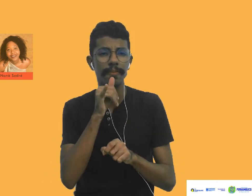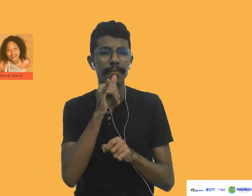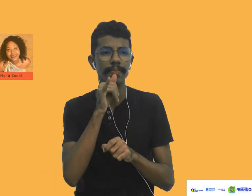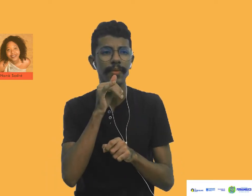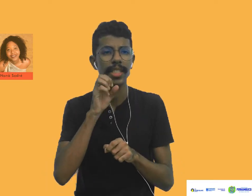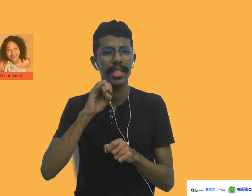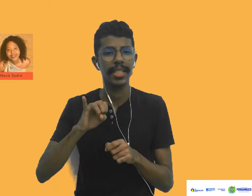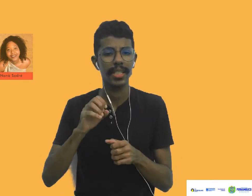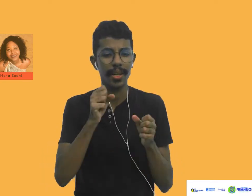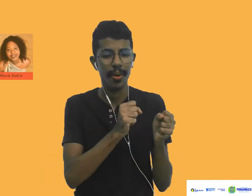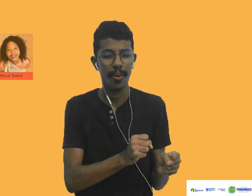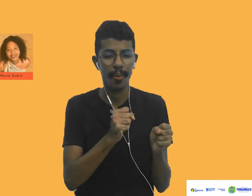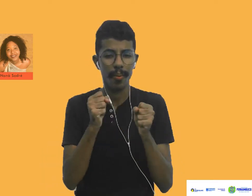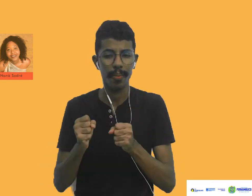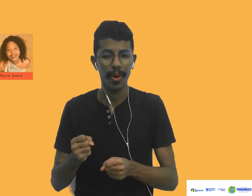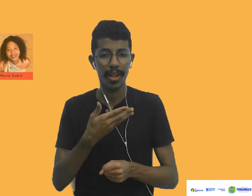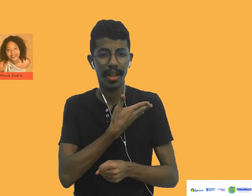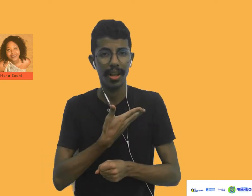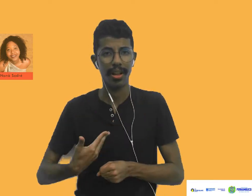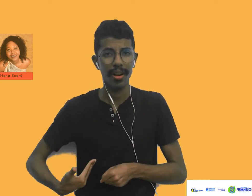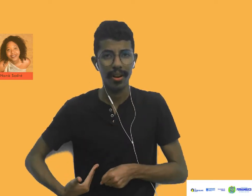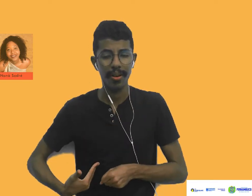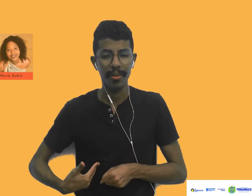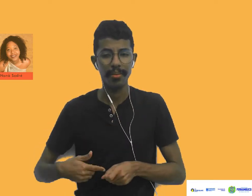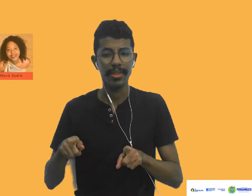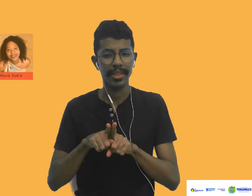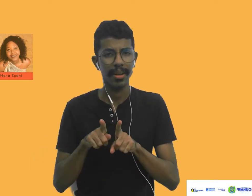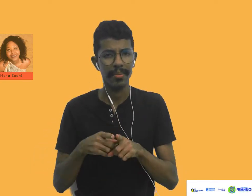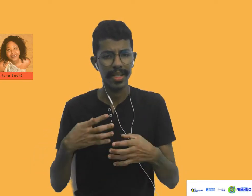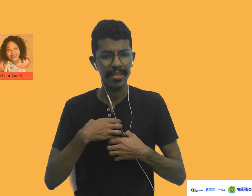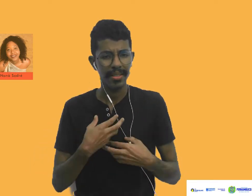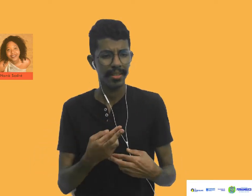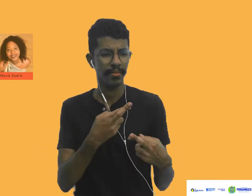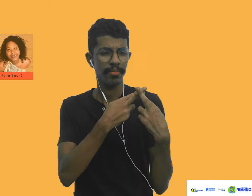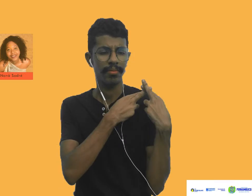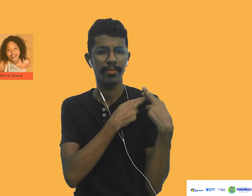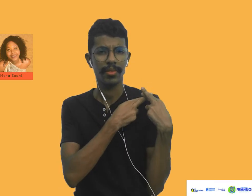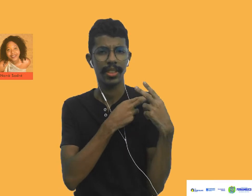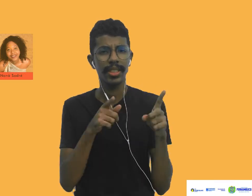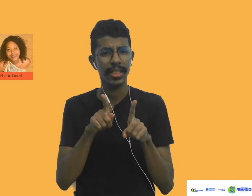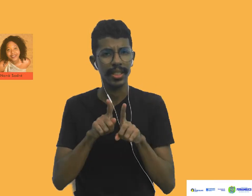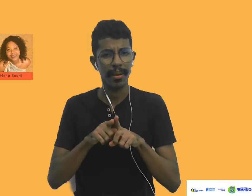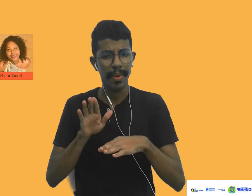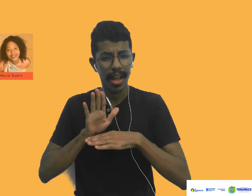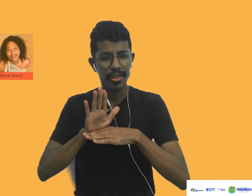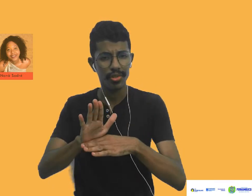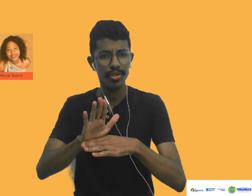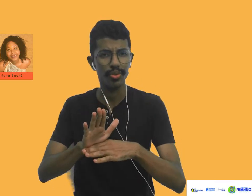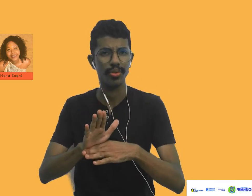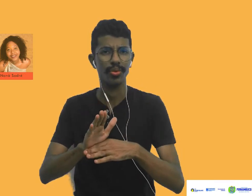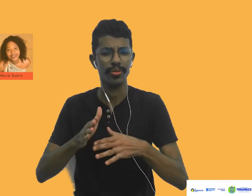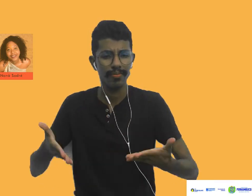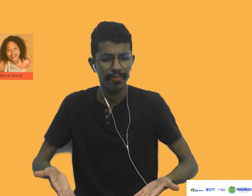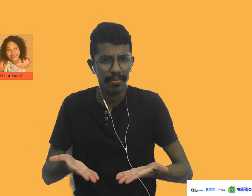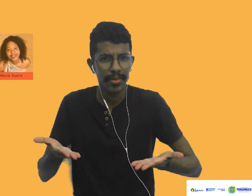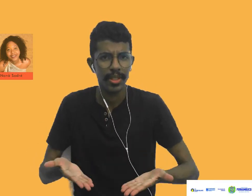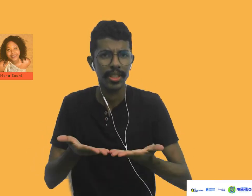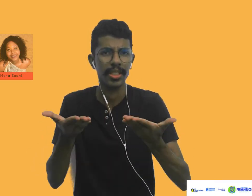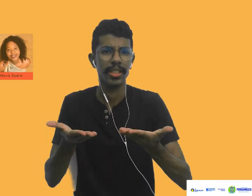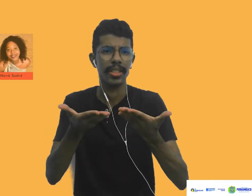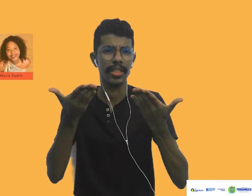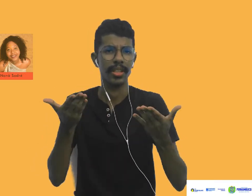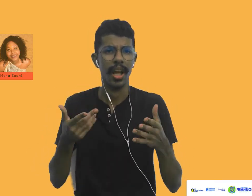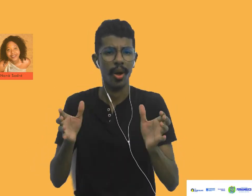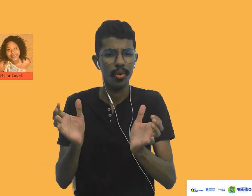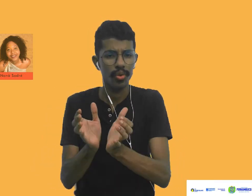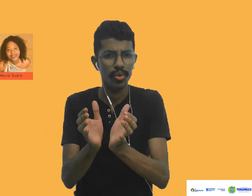poder público ele responsabilize também, né? Ele dê possibilidades, ele dê incentivos diretos aos